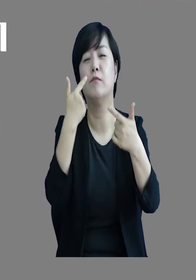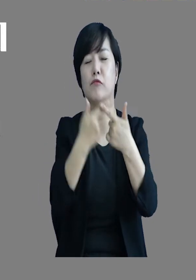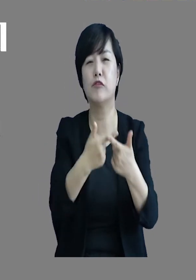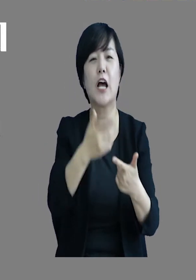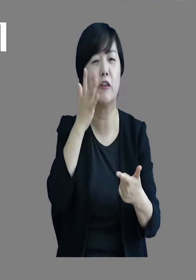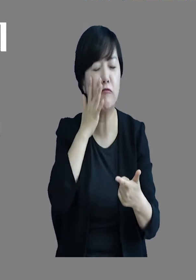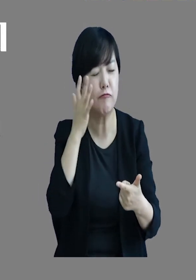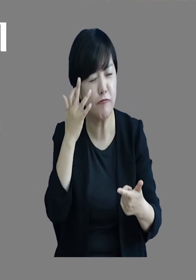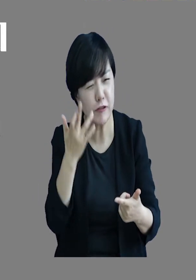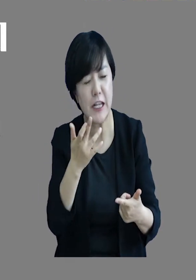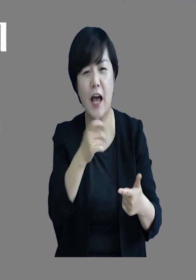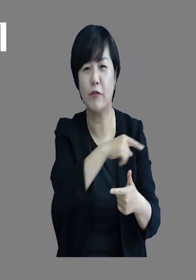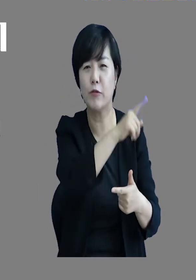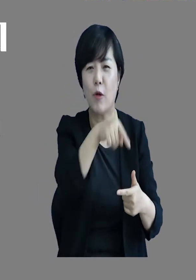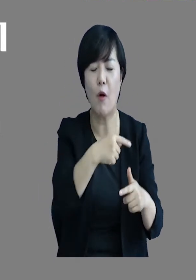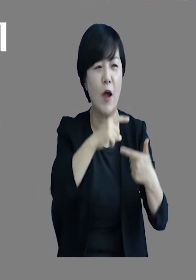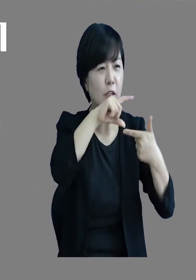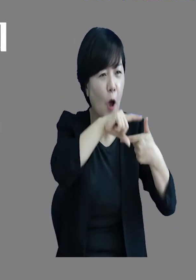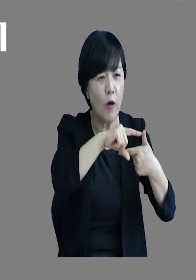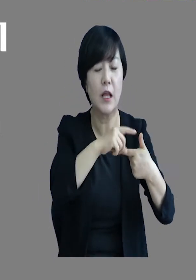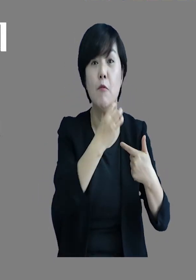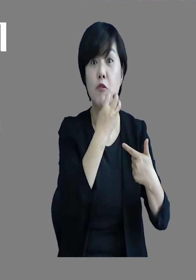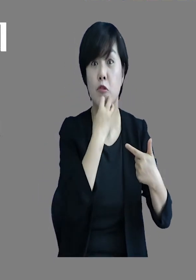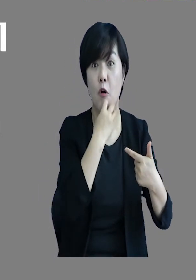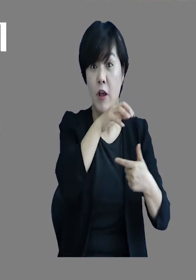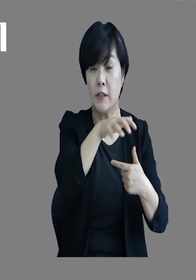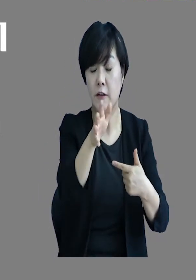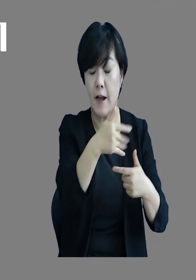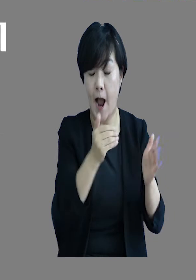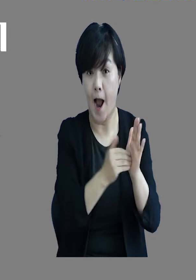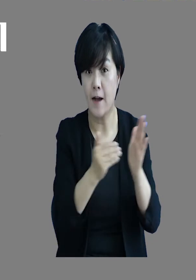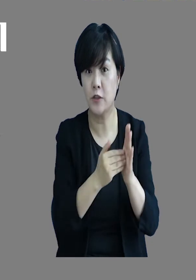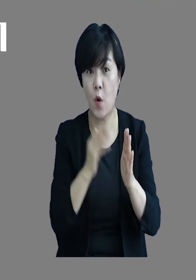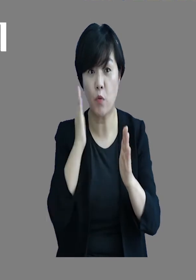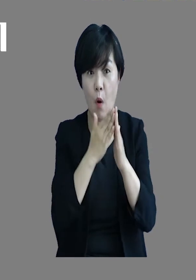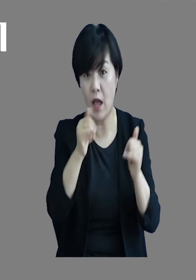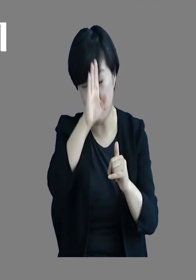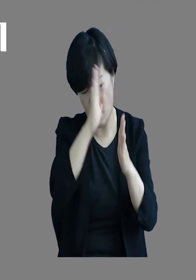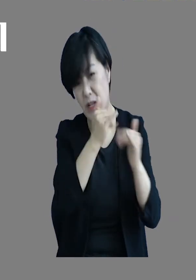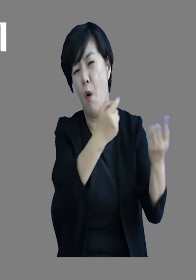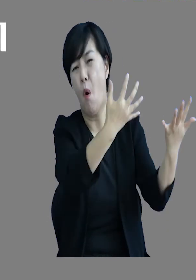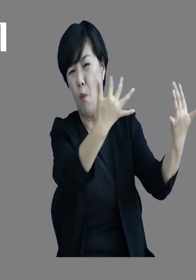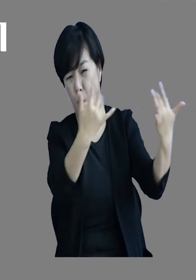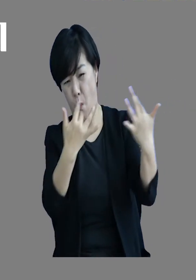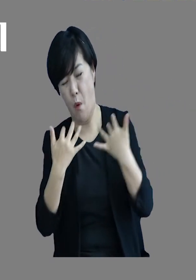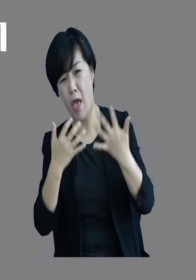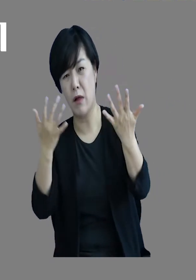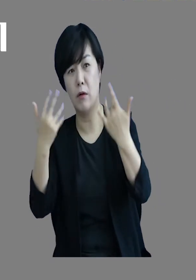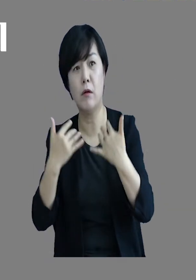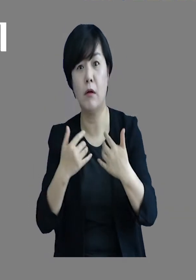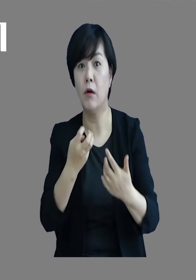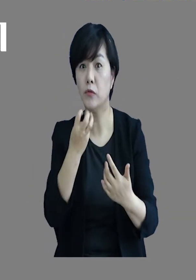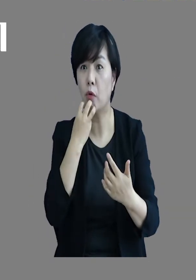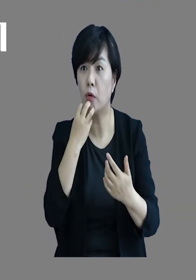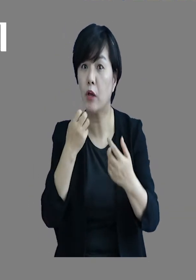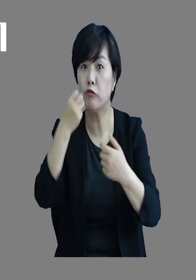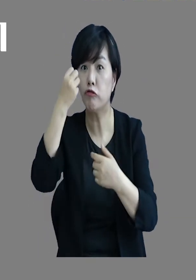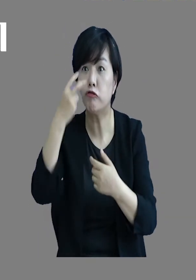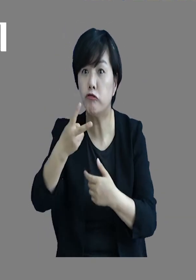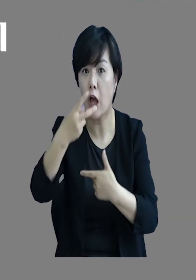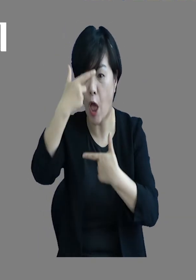부산, 울산, 경남 심지어 서울에서까지 농인 환자들이 찾아온다고 해요. 서울에서 2달마다 오시는 분이